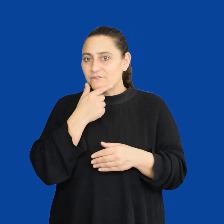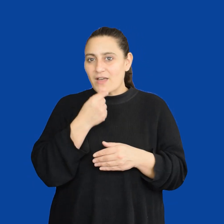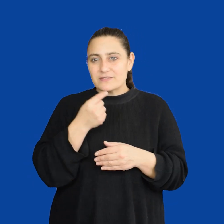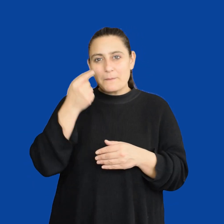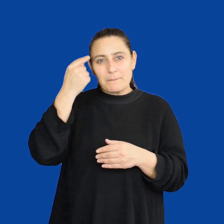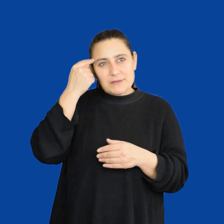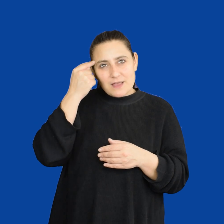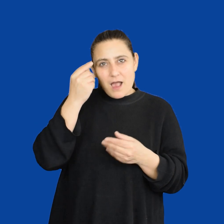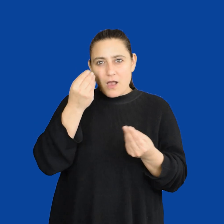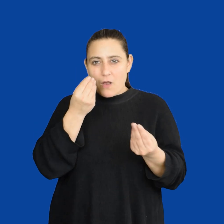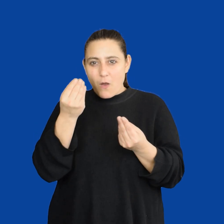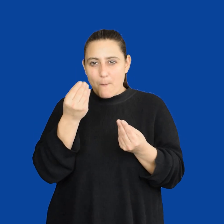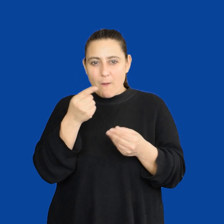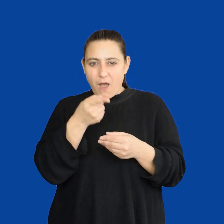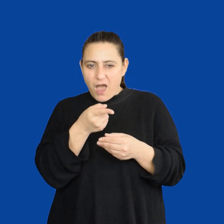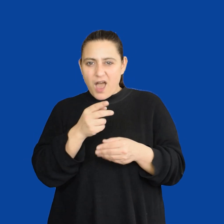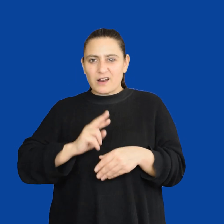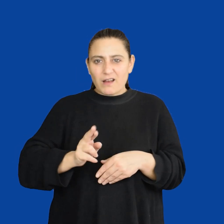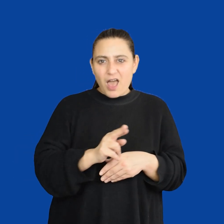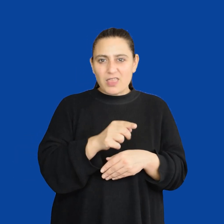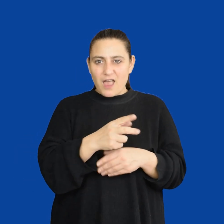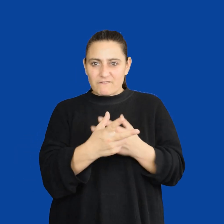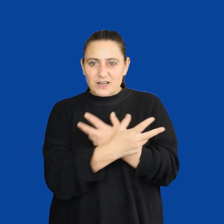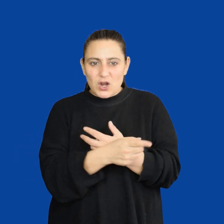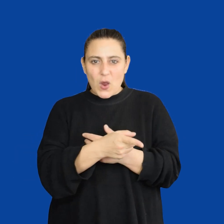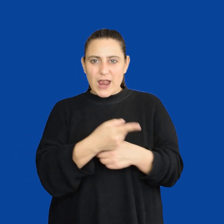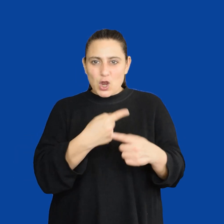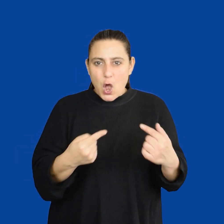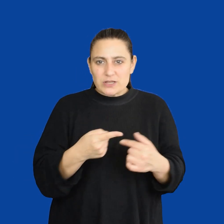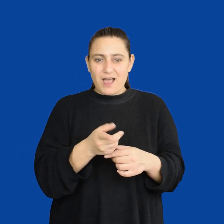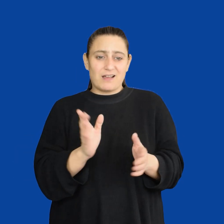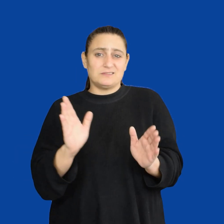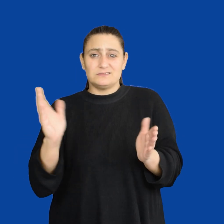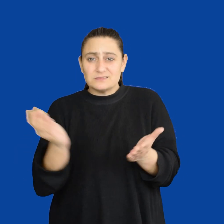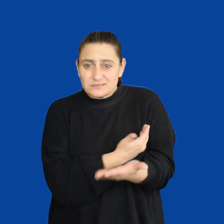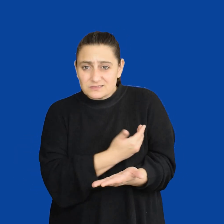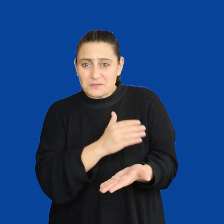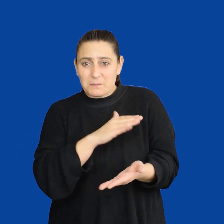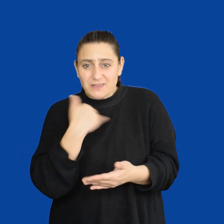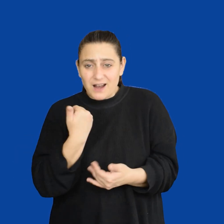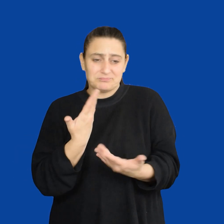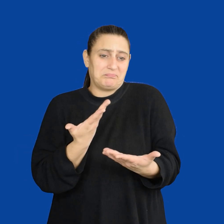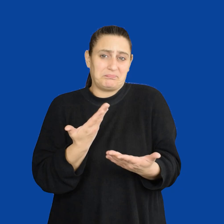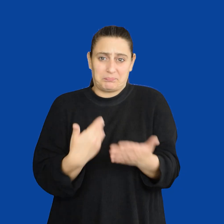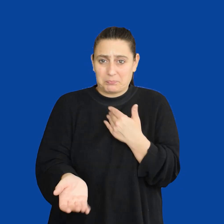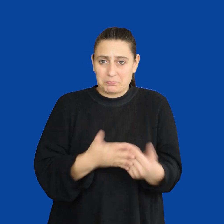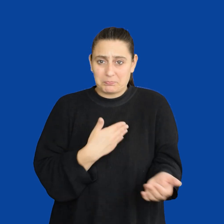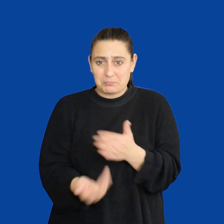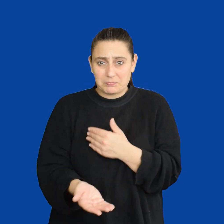que pensemos en él como una cosa, cuya eliminación no resulta conmocionante y que, bajo la influencia de